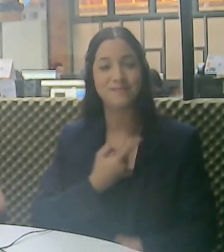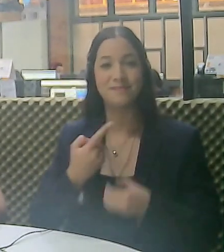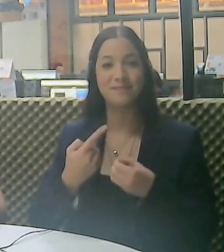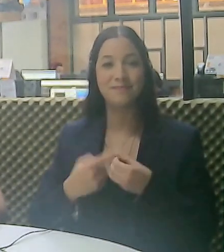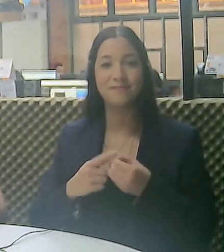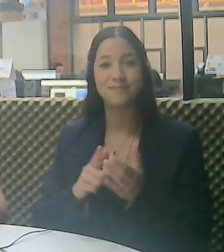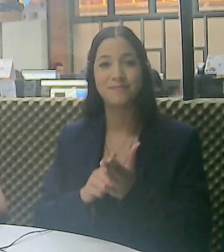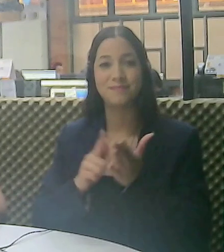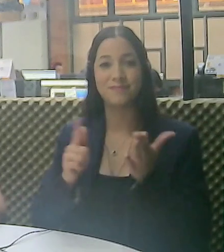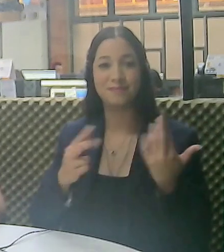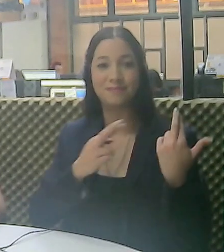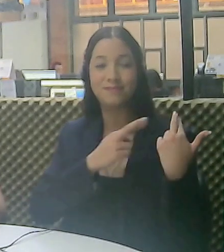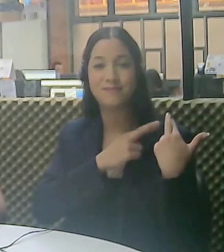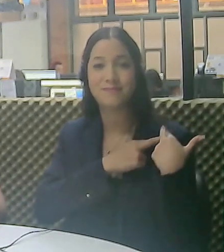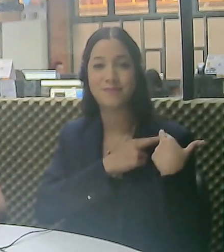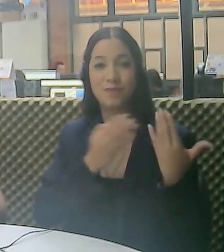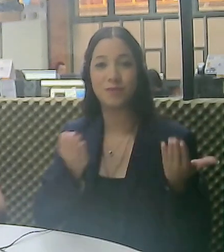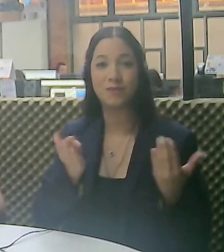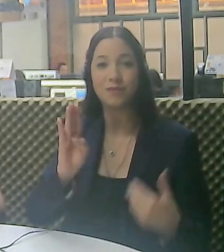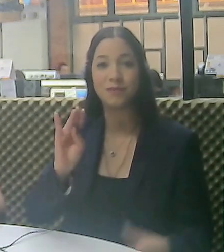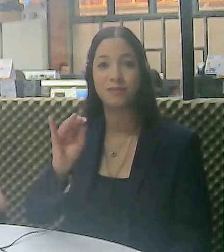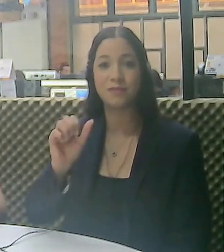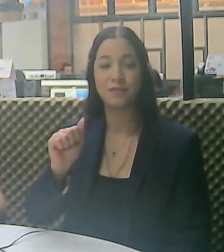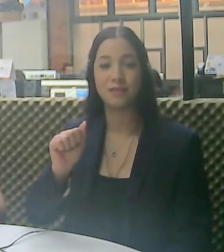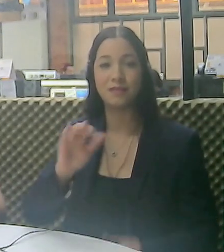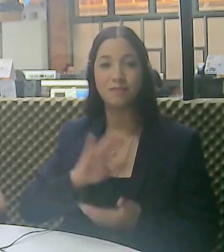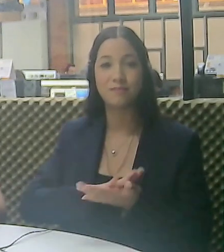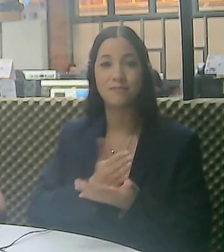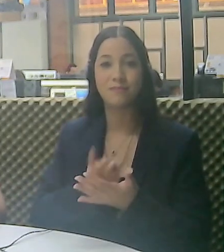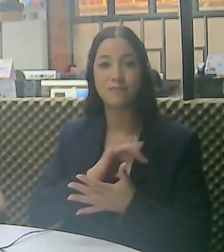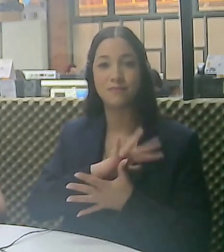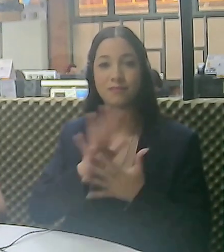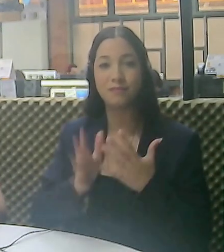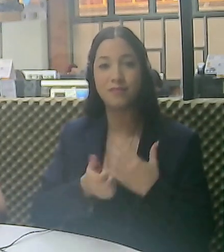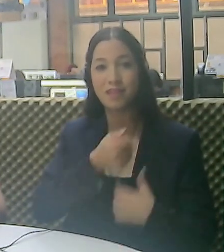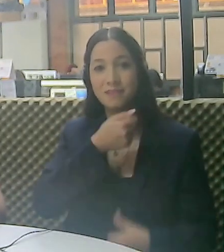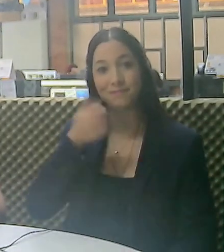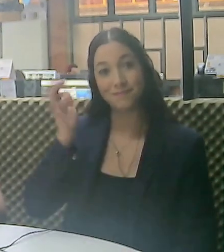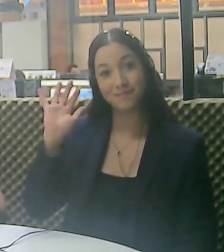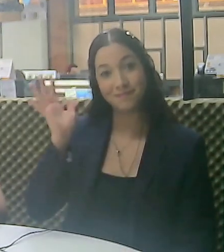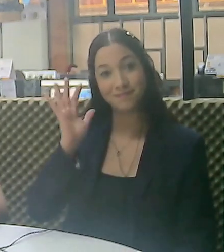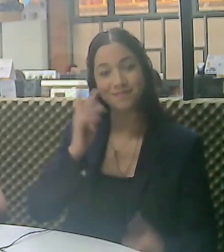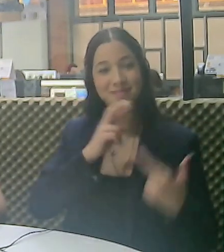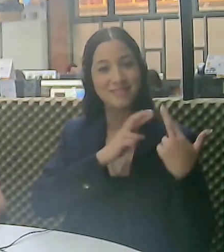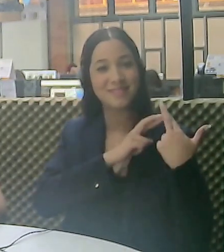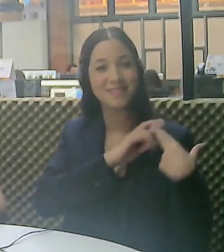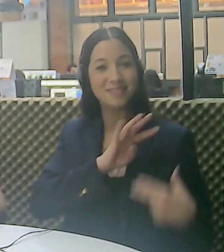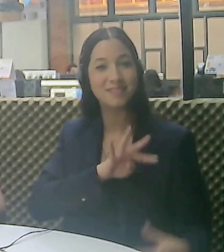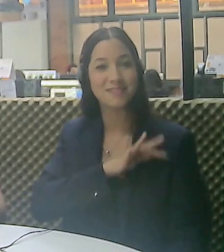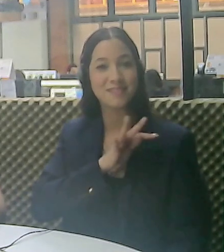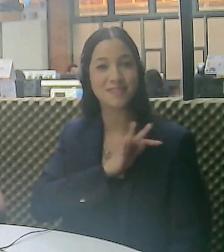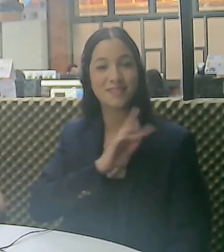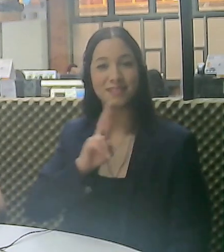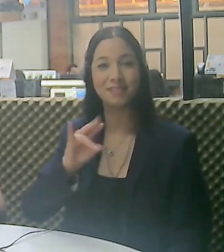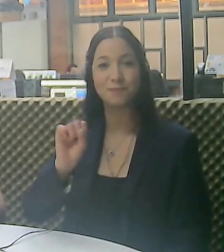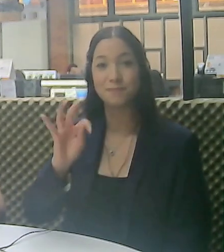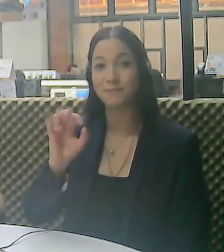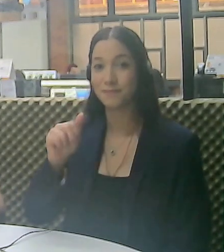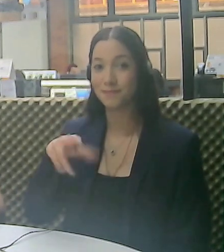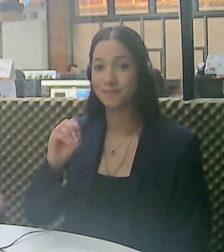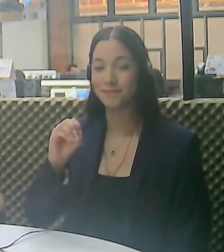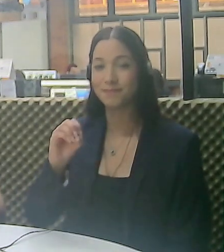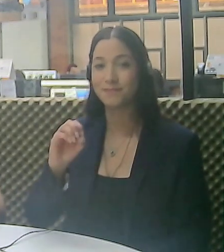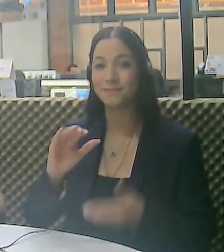Cidade. Jornalista responsável pela edição, Bia Montes. Tradução em Libras, Amanda Valentim. Responsável técnico, Cristiano